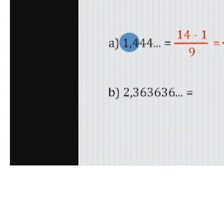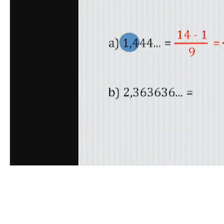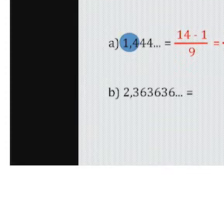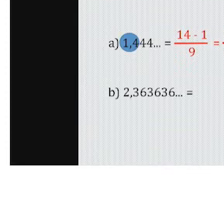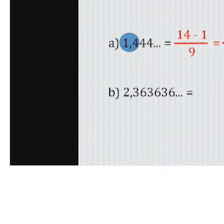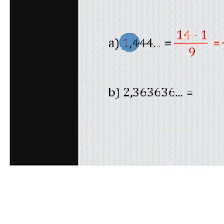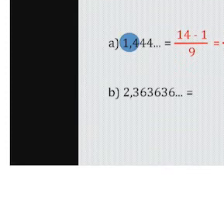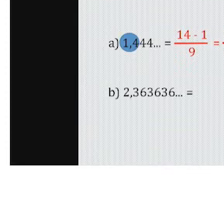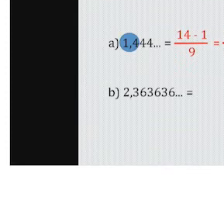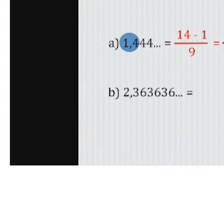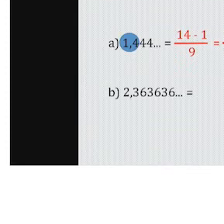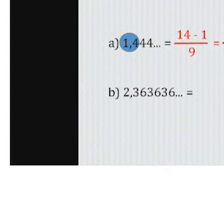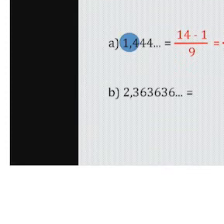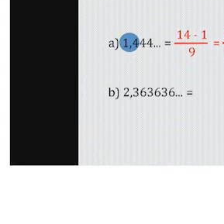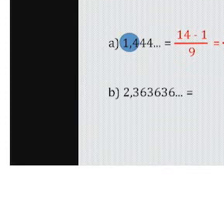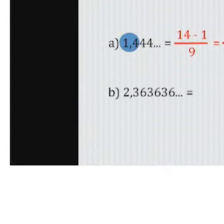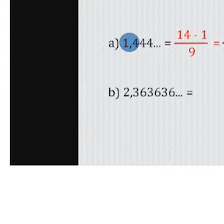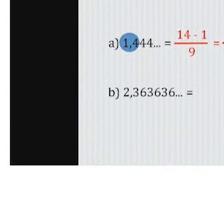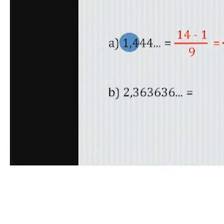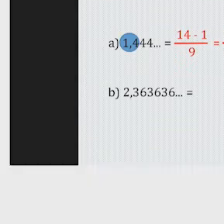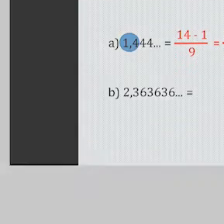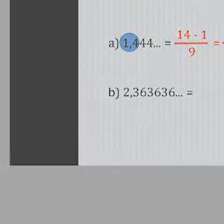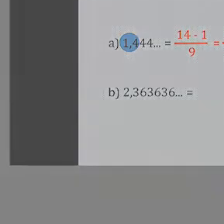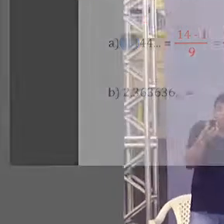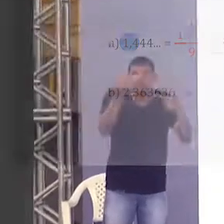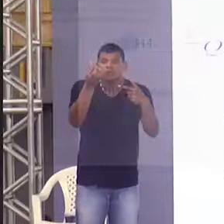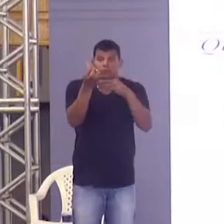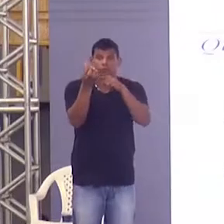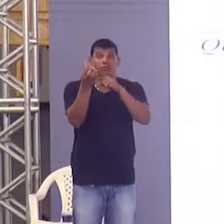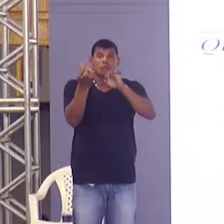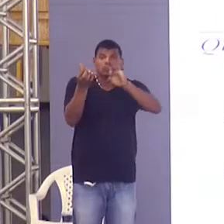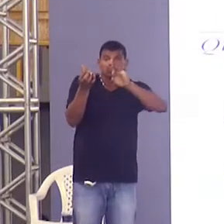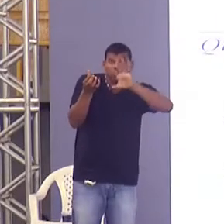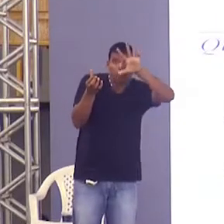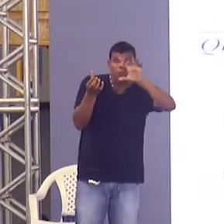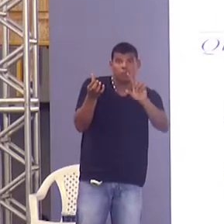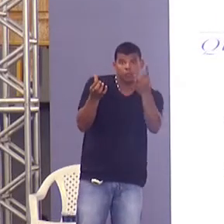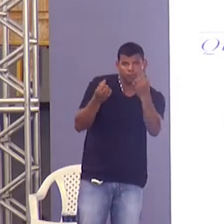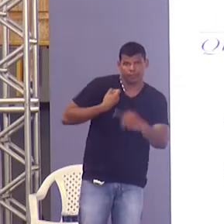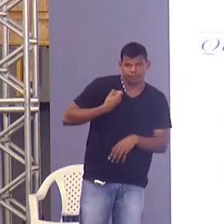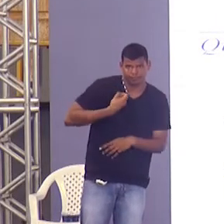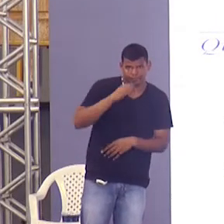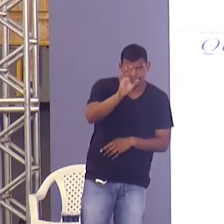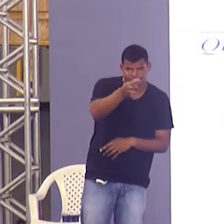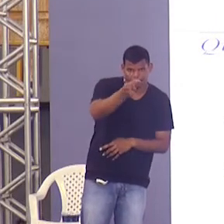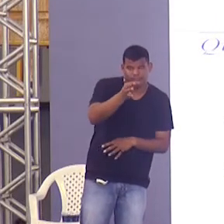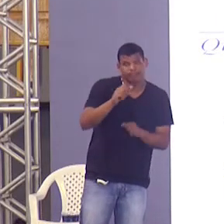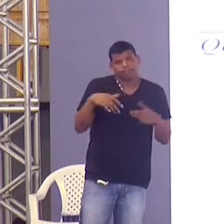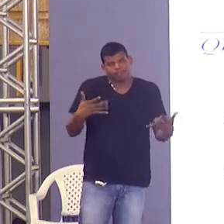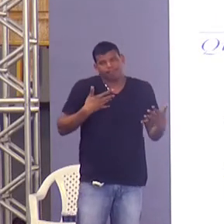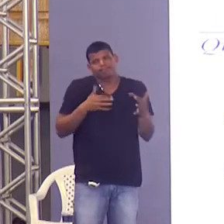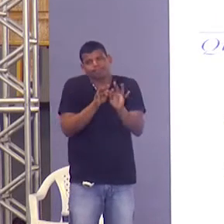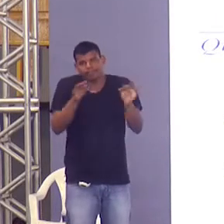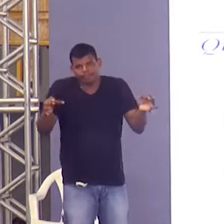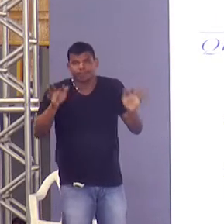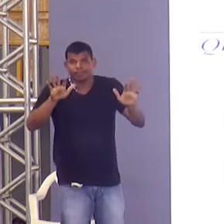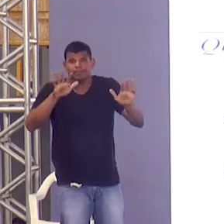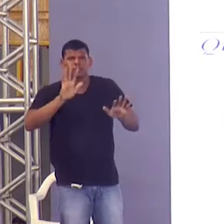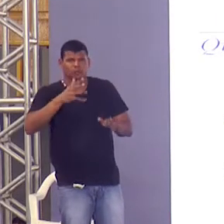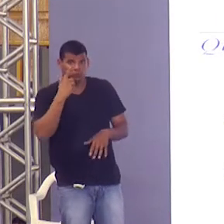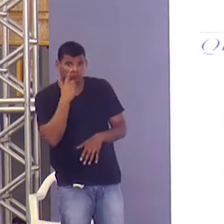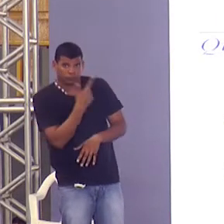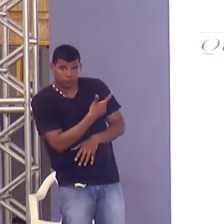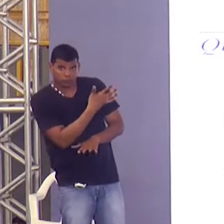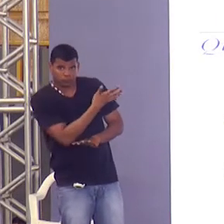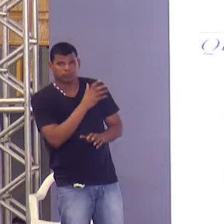repetindo, que é o 36. Beleza? Então ela é uma dízima periódica simples. A regra diz que eu tenho que